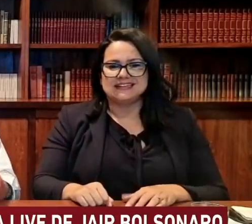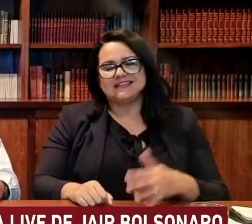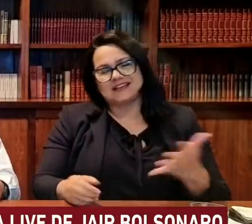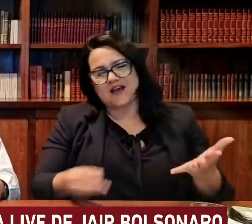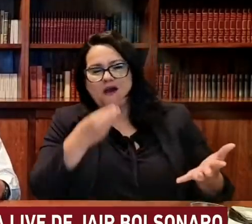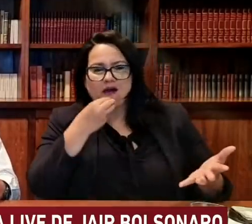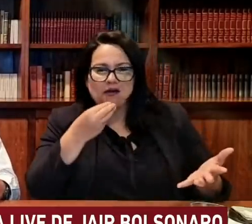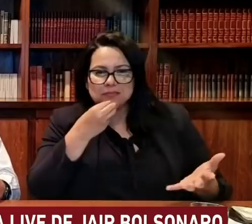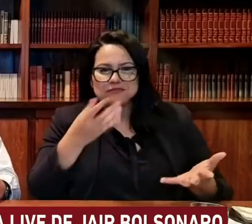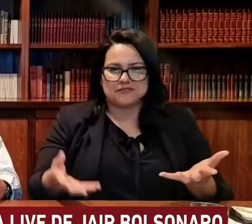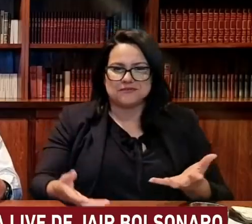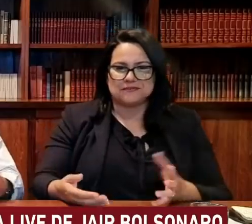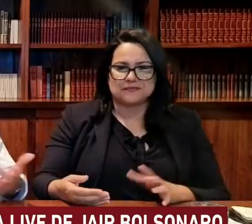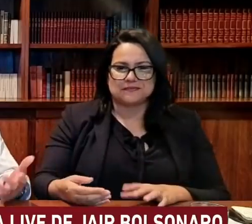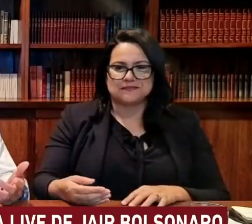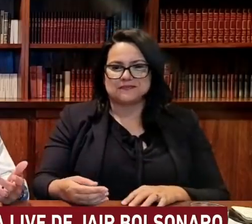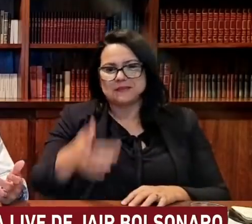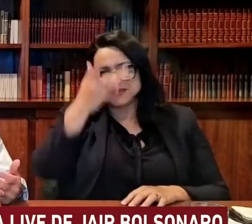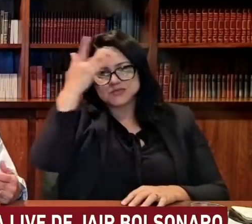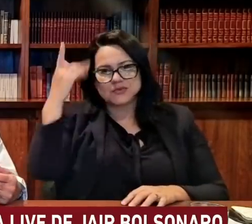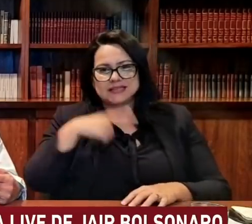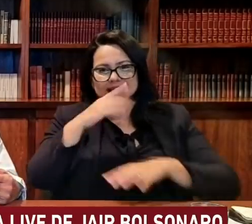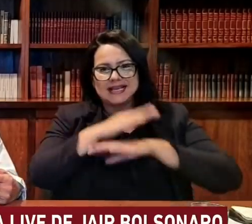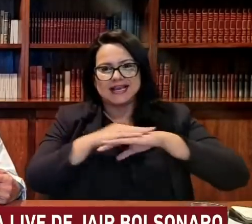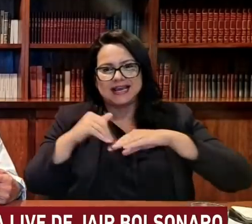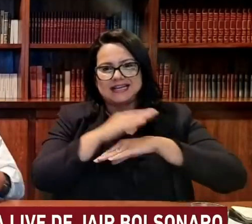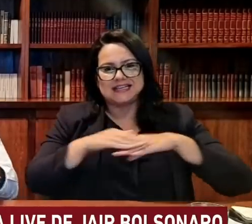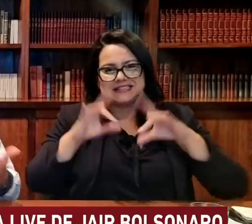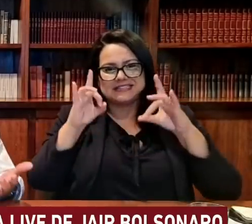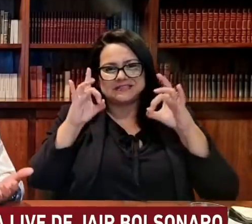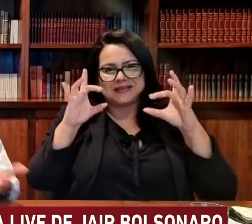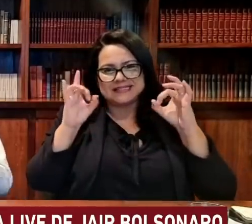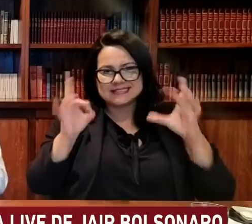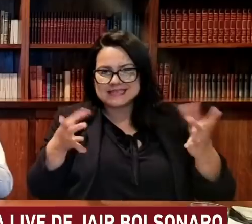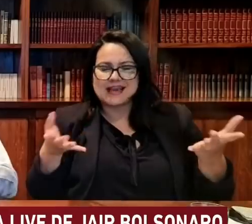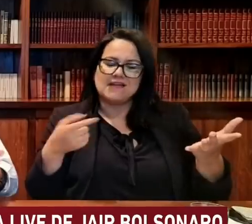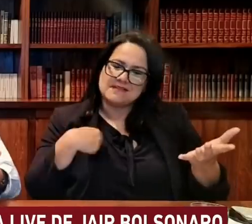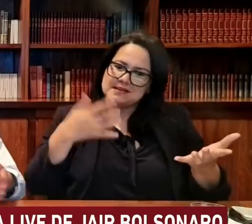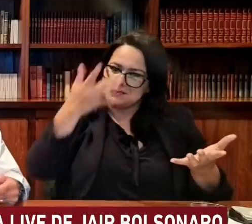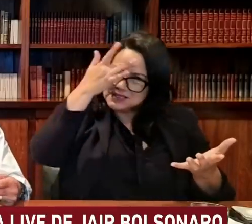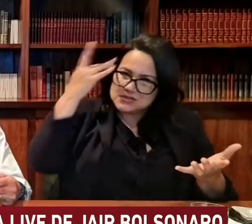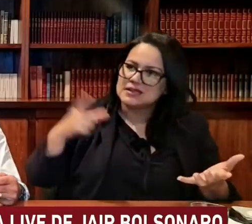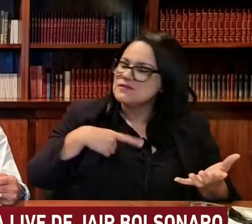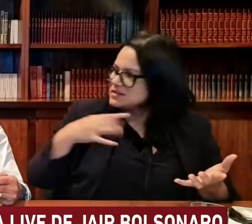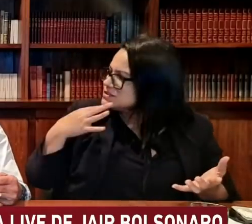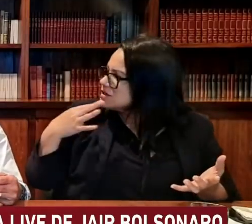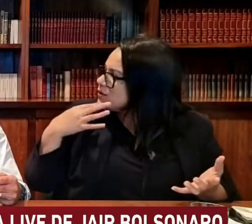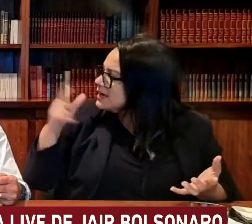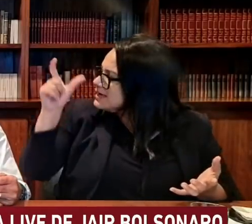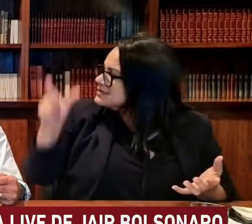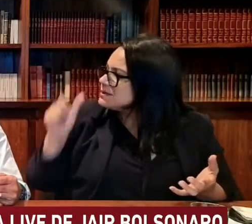Logicamente, quem tem um carinho especial para o animal, né? Uma oportunidade como essa, até para o pessoal se conhecer. Você conhecia pessoalmente a Luísa